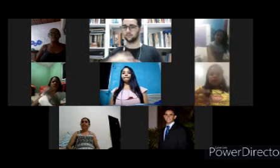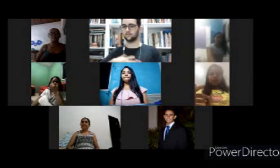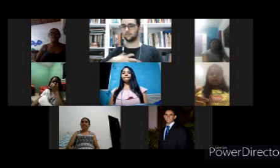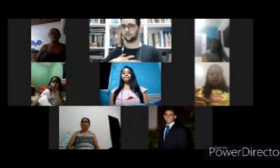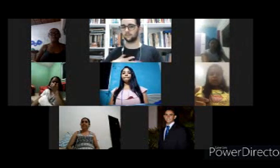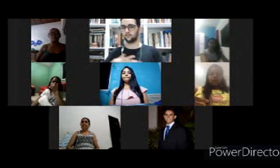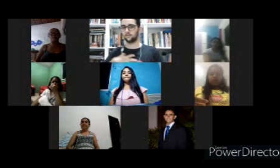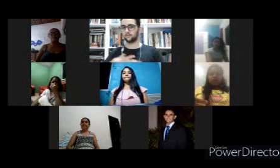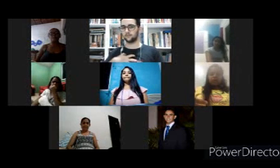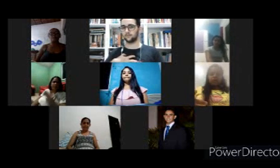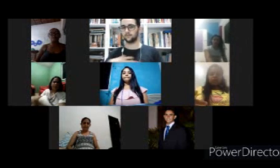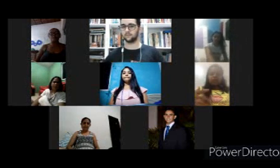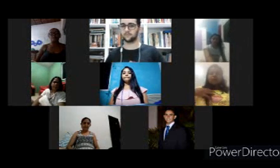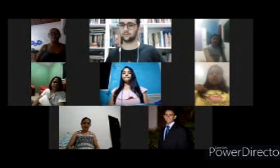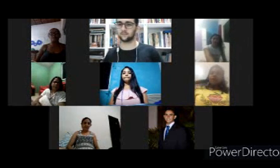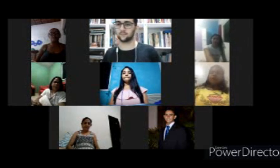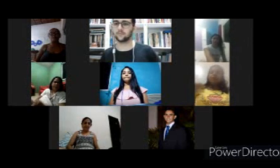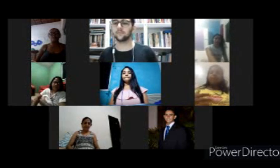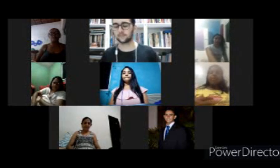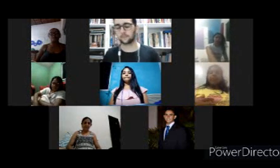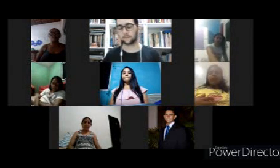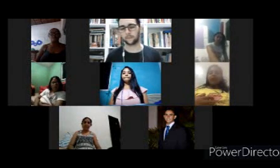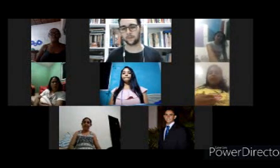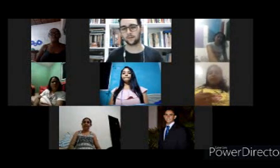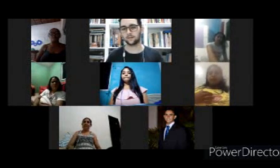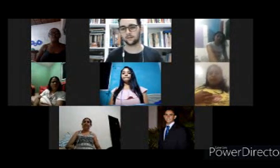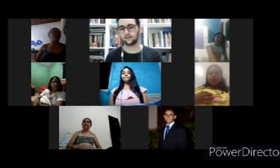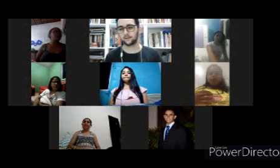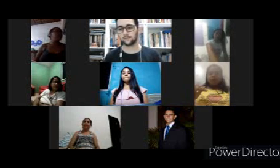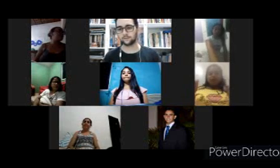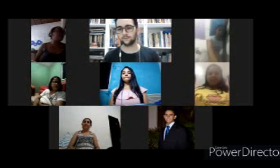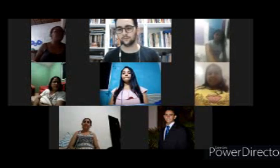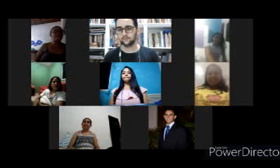Agora o sentimento. O sentimento que eu gosto é